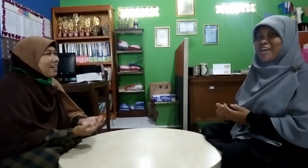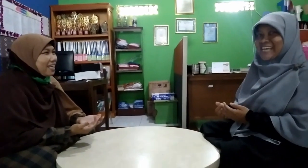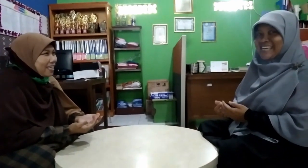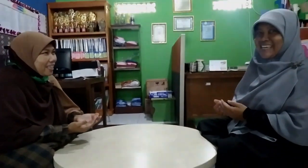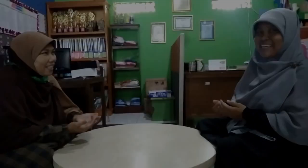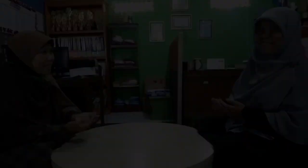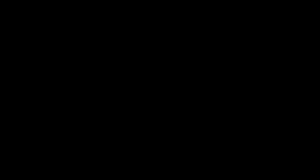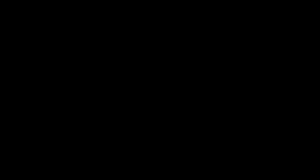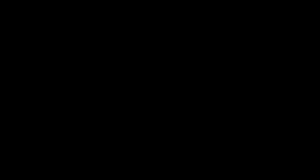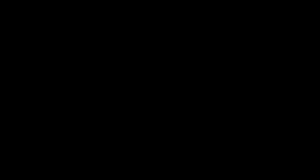Bismillahirrahmanirrahim.